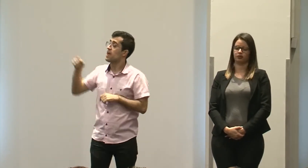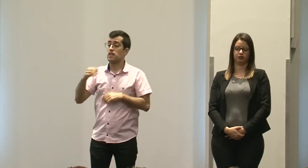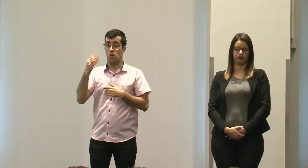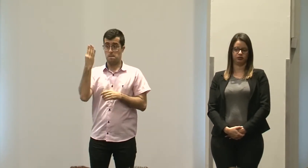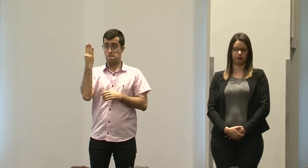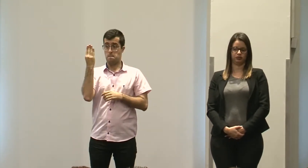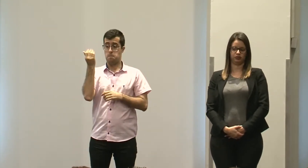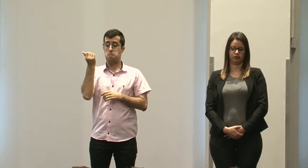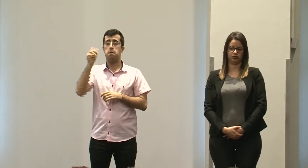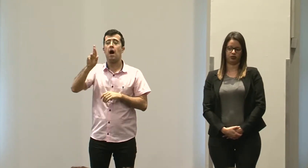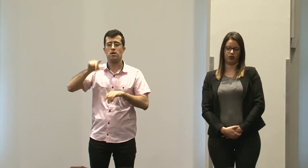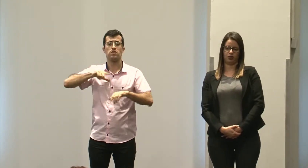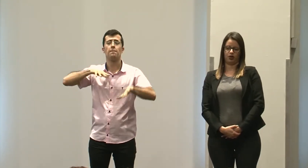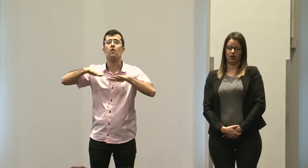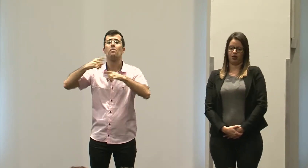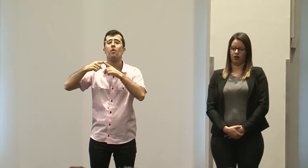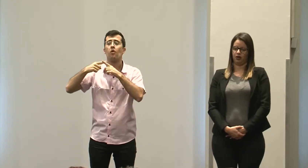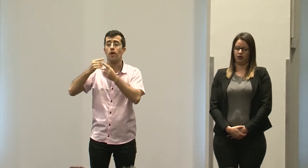Isso.